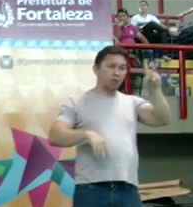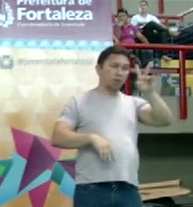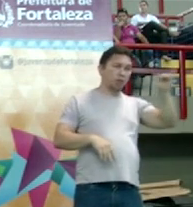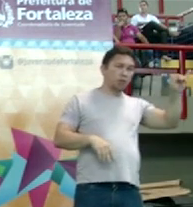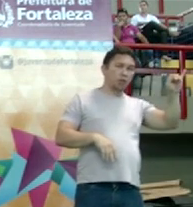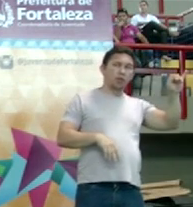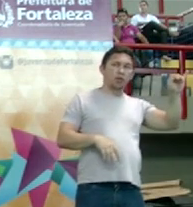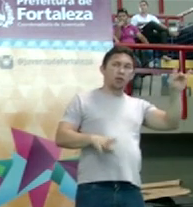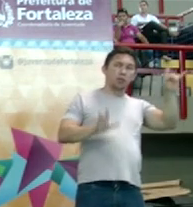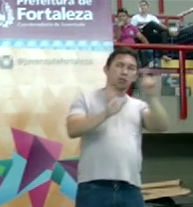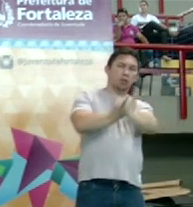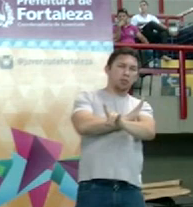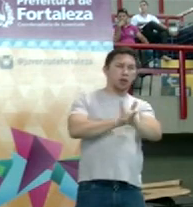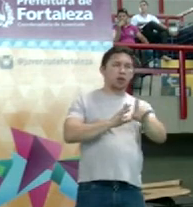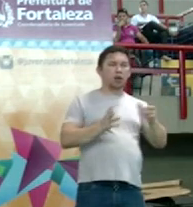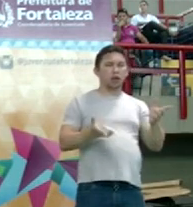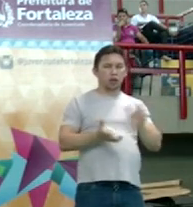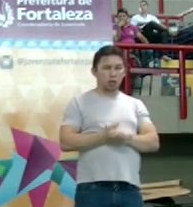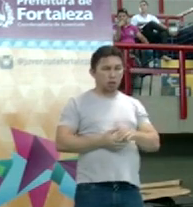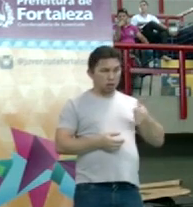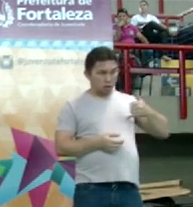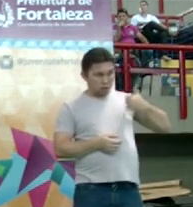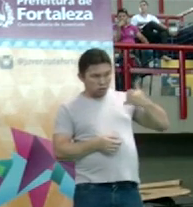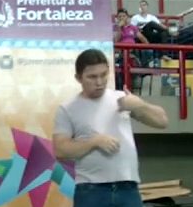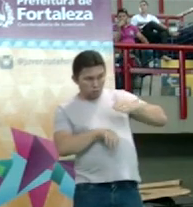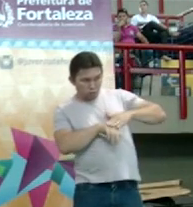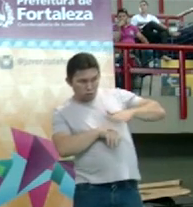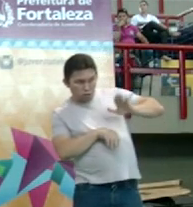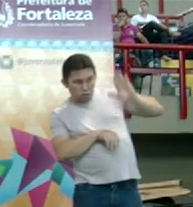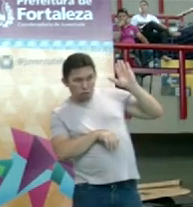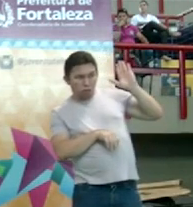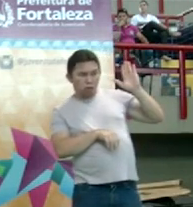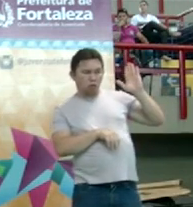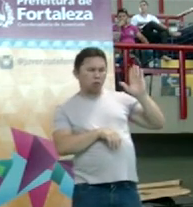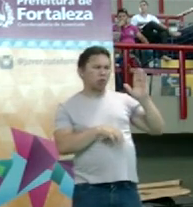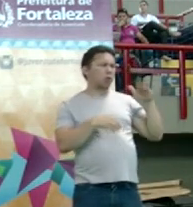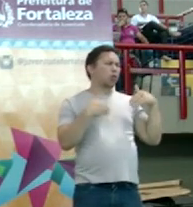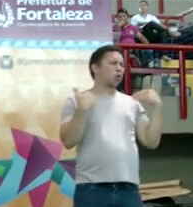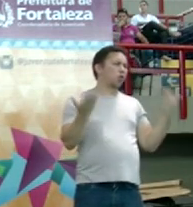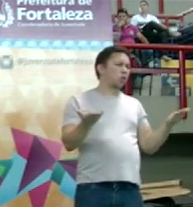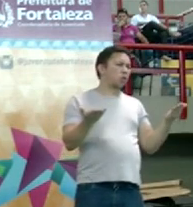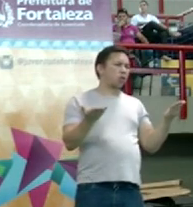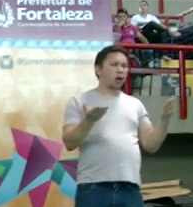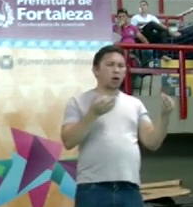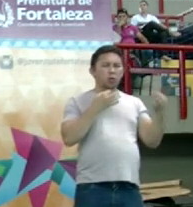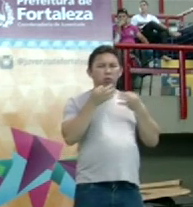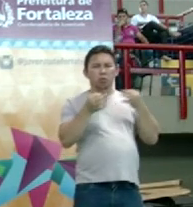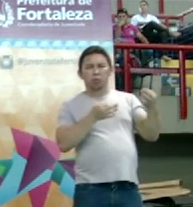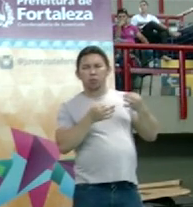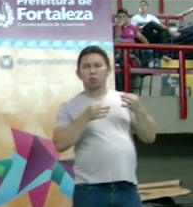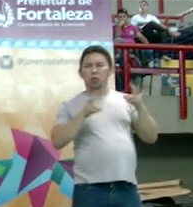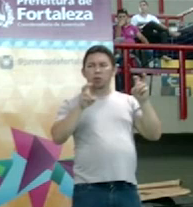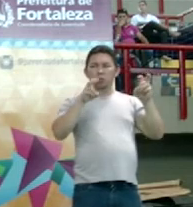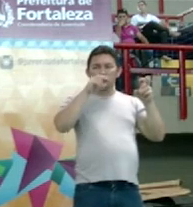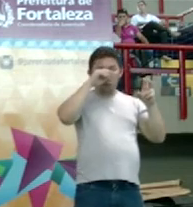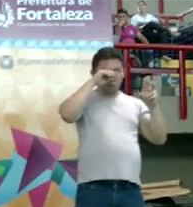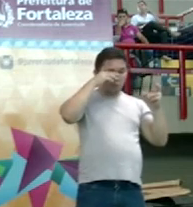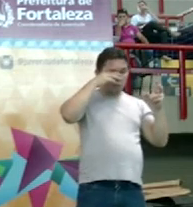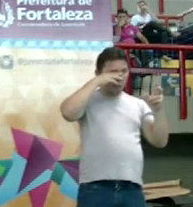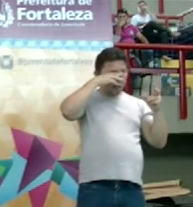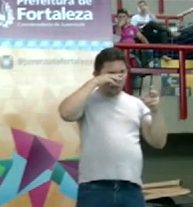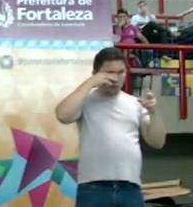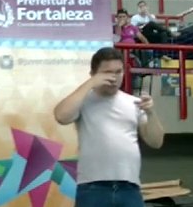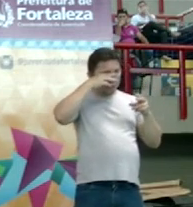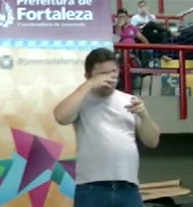você pergunta ao tema, a maioridade penal no Brasil, qual minha opinião sobre essa ideia?